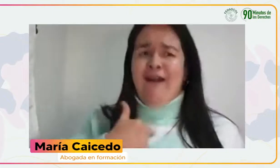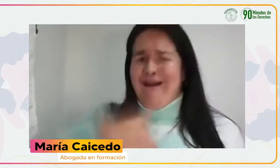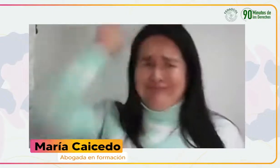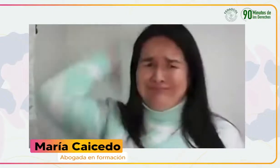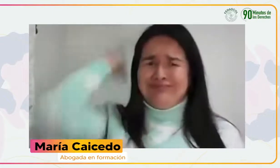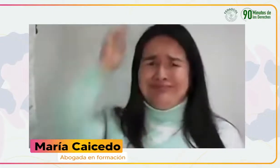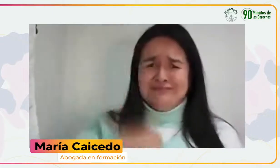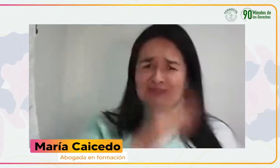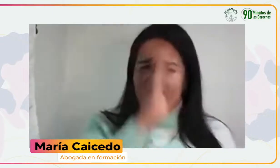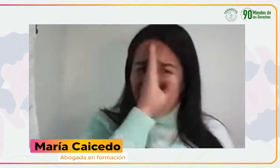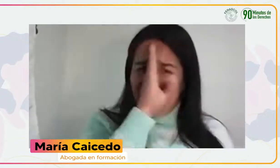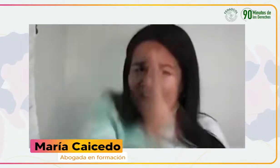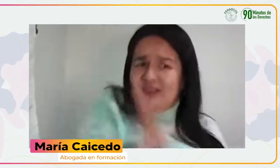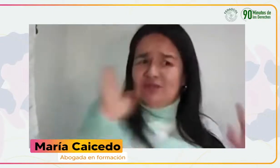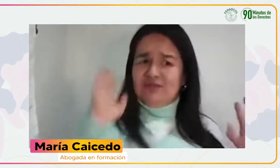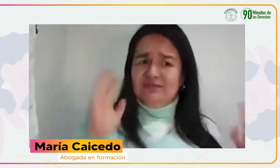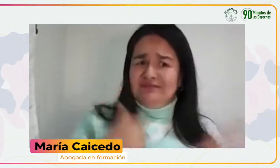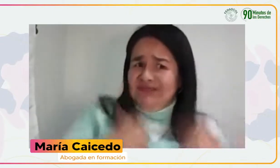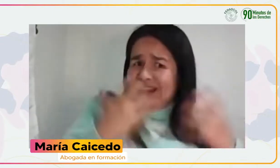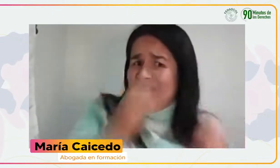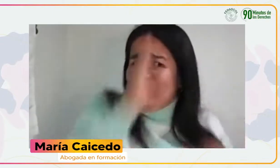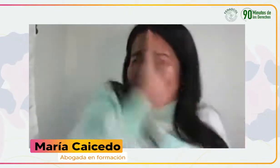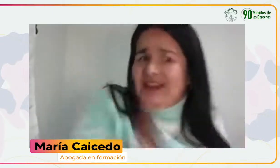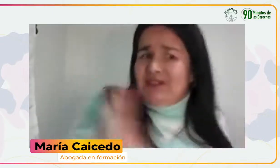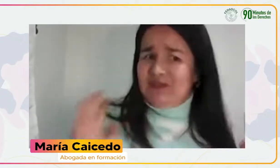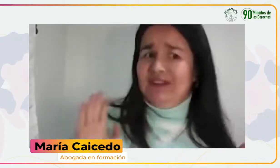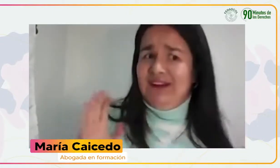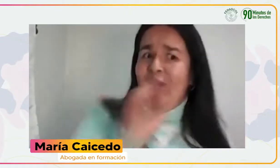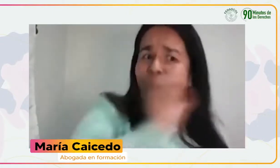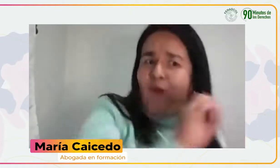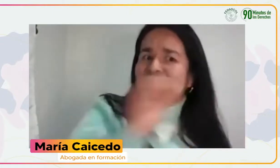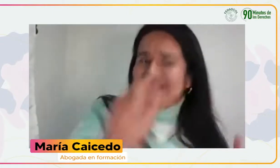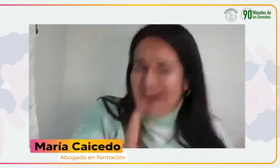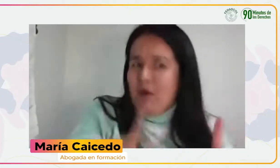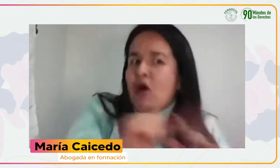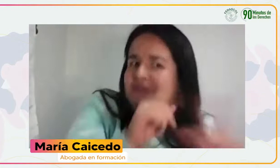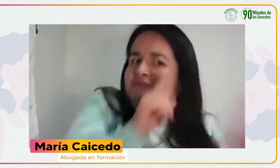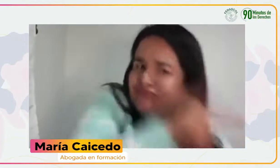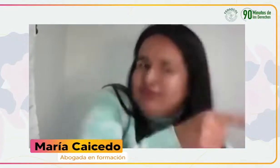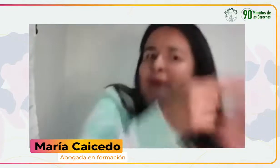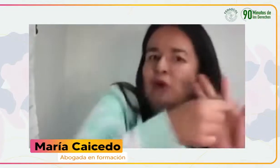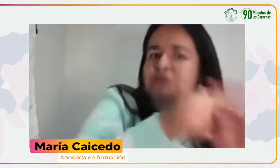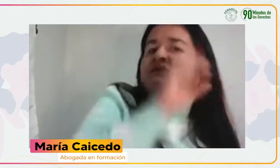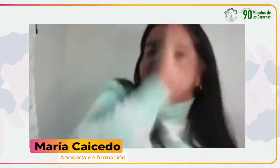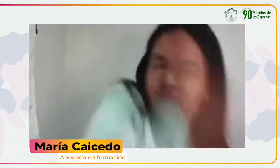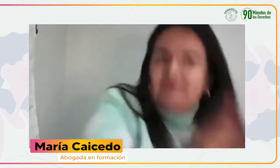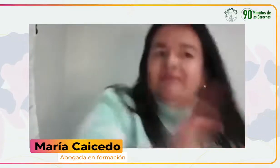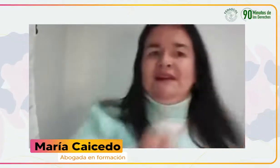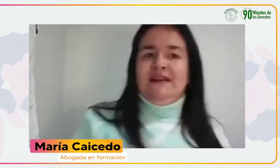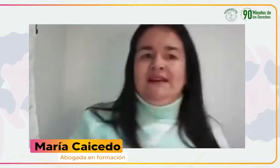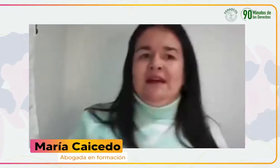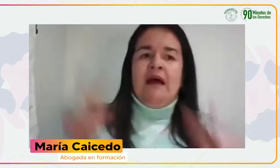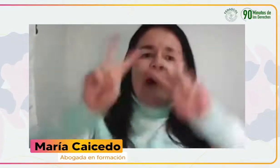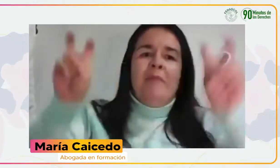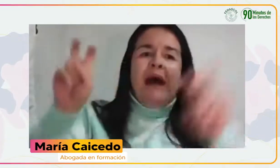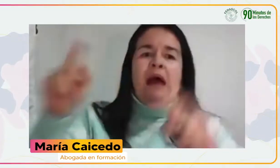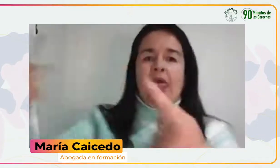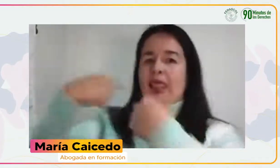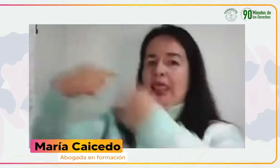realmente yo digo, no, yo soy hetero, yo no soy lesbiana y no quiero hacer parte de este movimiento.